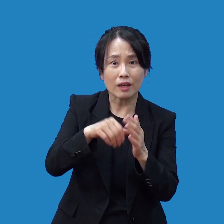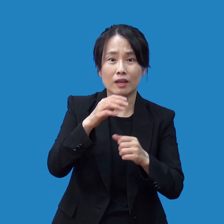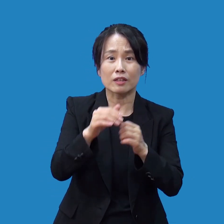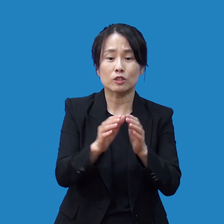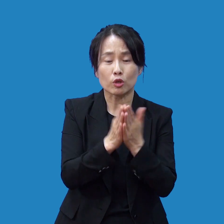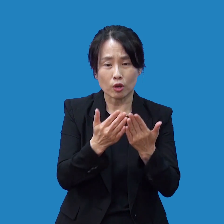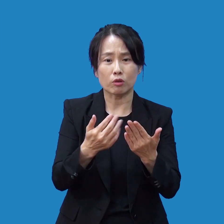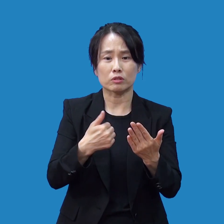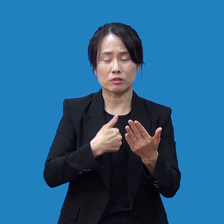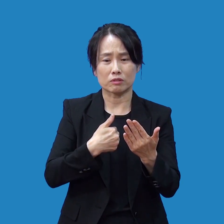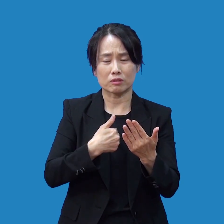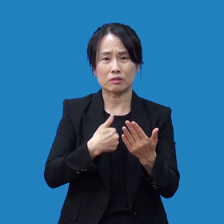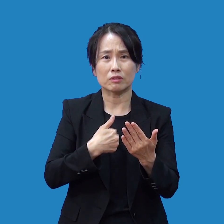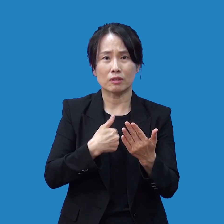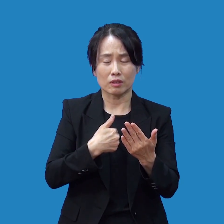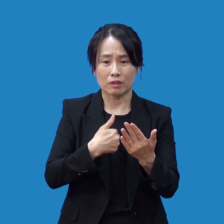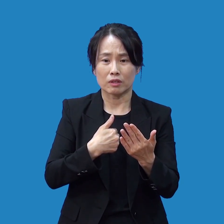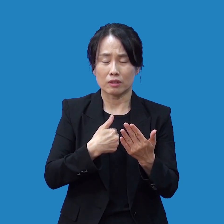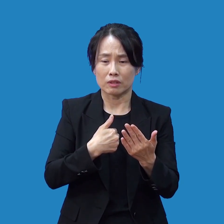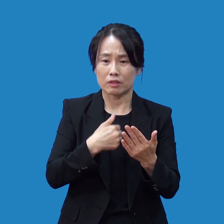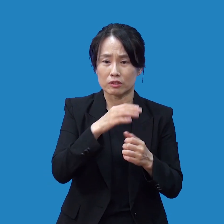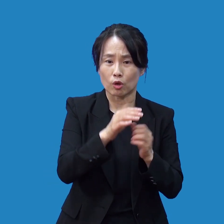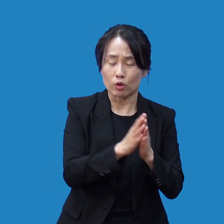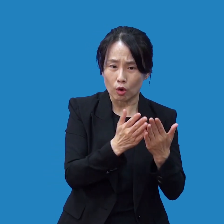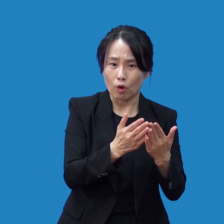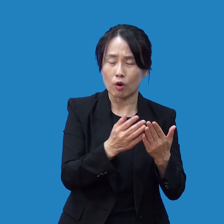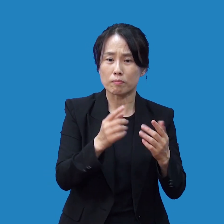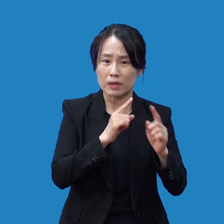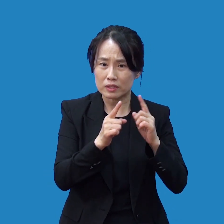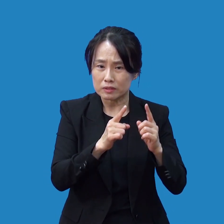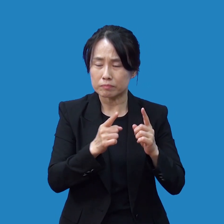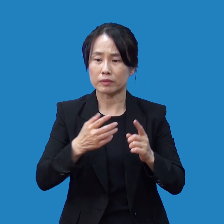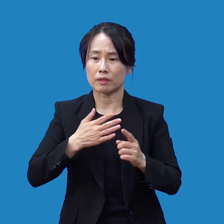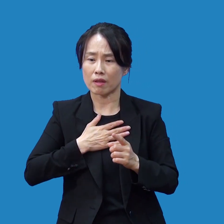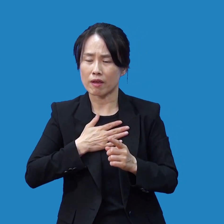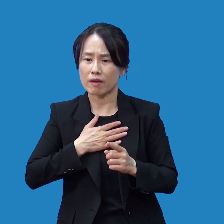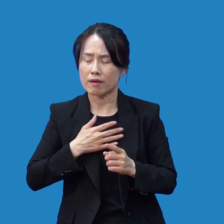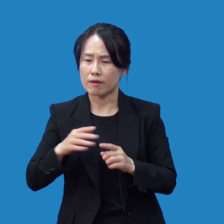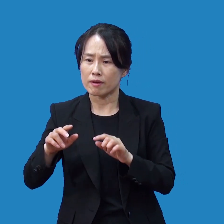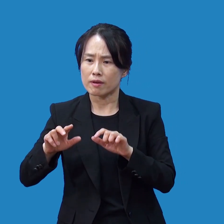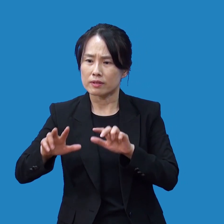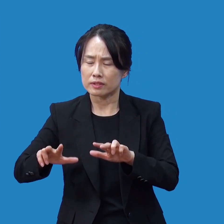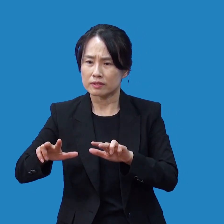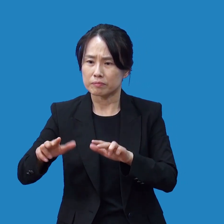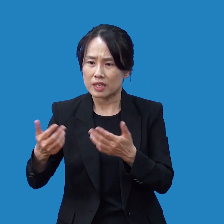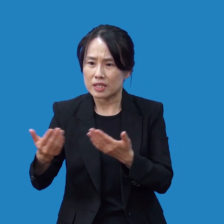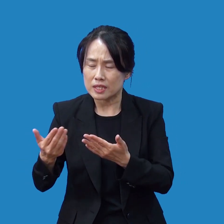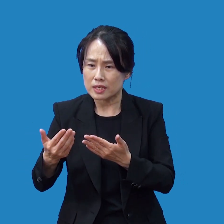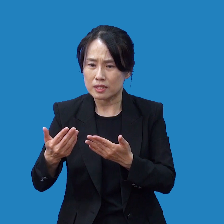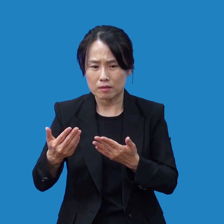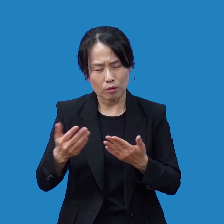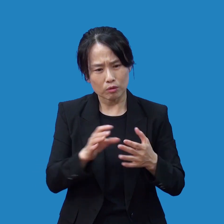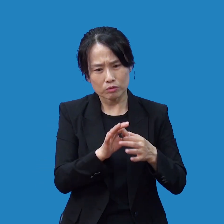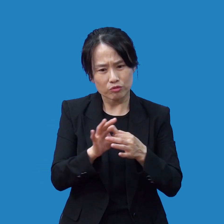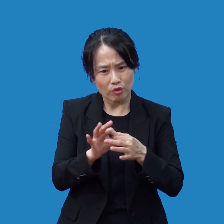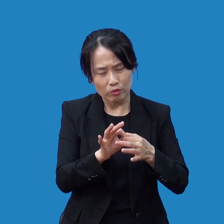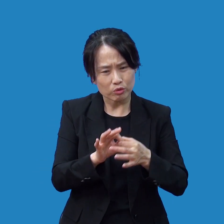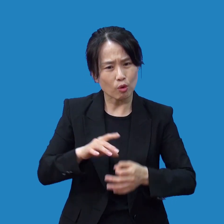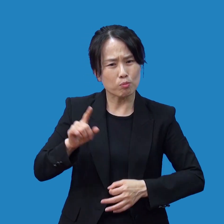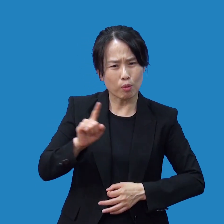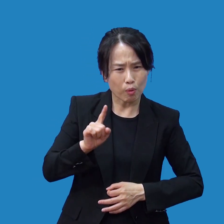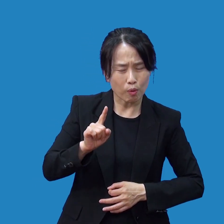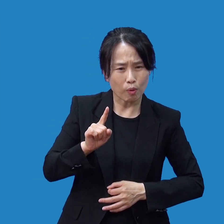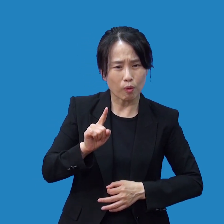성경을 우리 삶에서 벌어지는 이 일들과 어떻게 연결해야 될 것인가 고민하면서 읽을 때 성령의